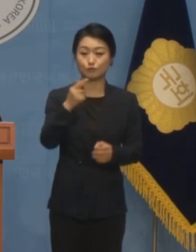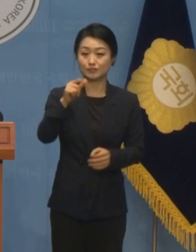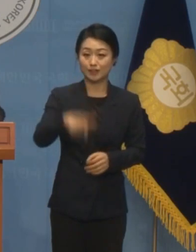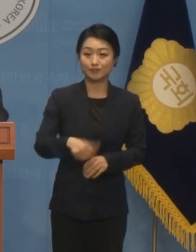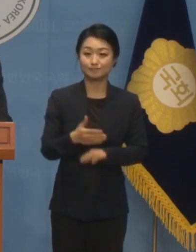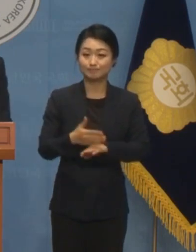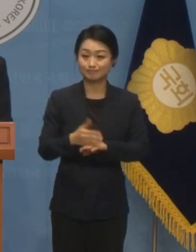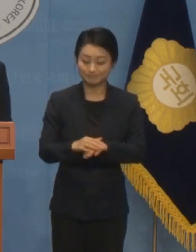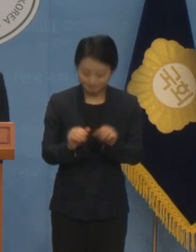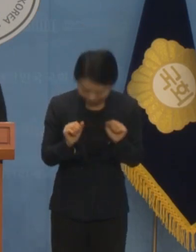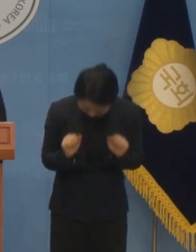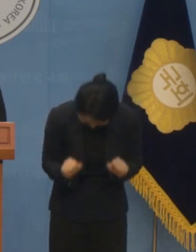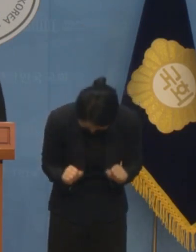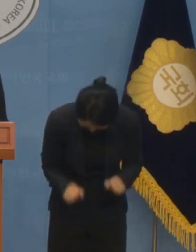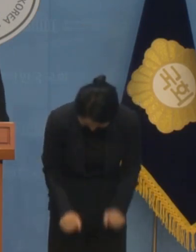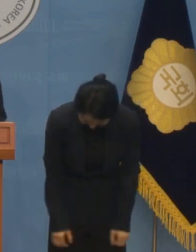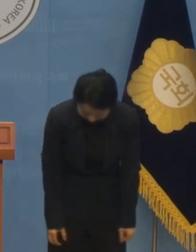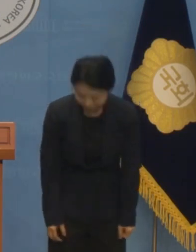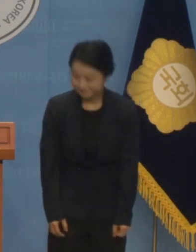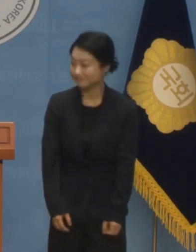감사합니다.